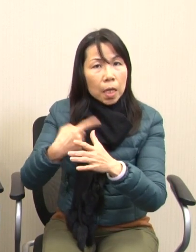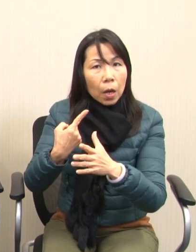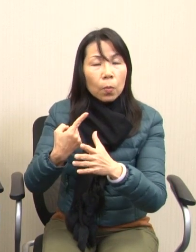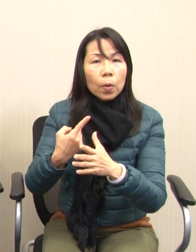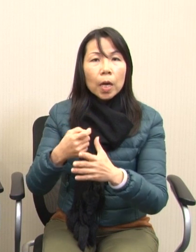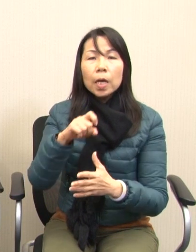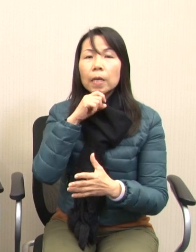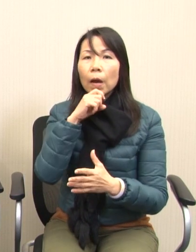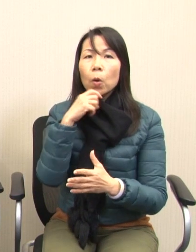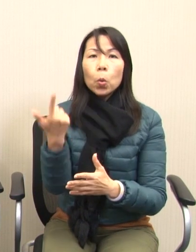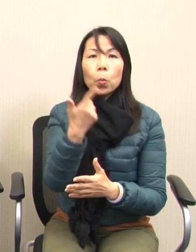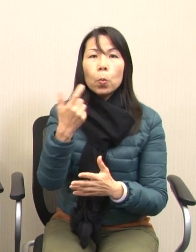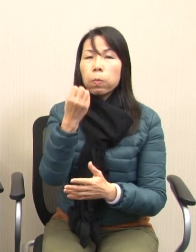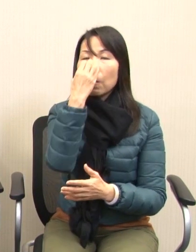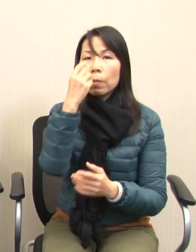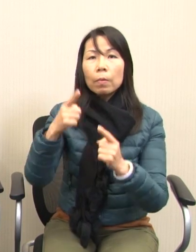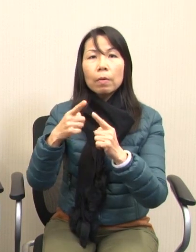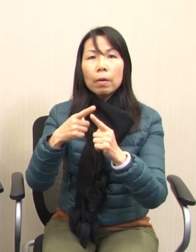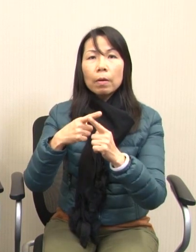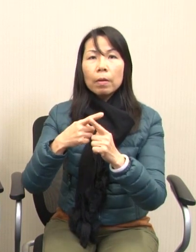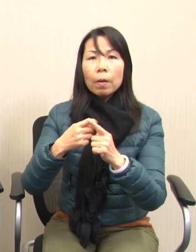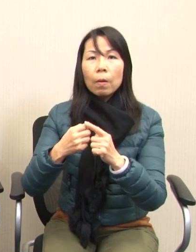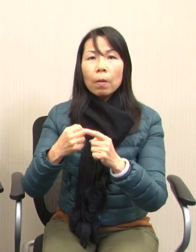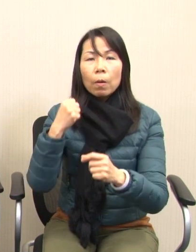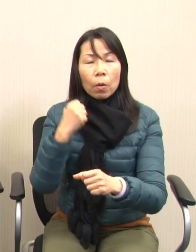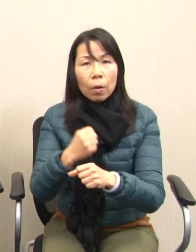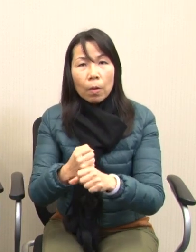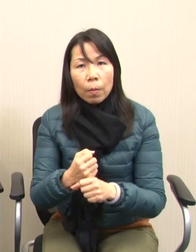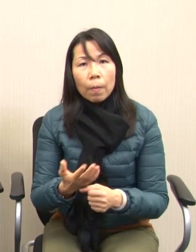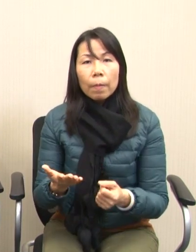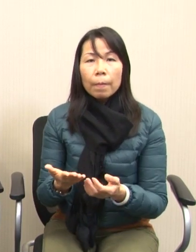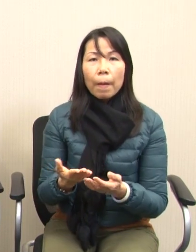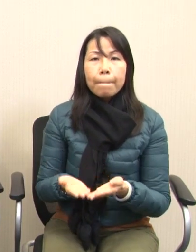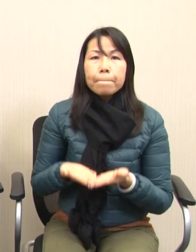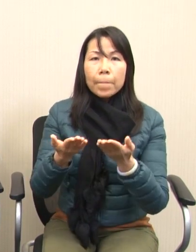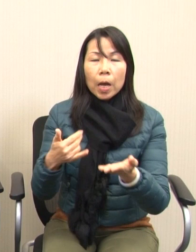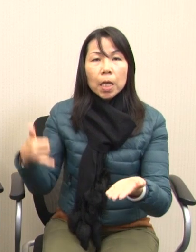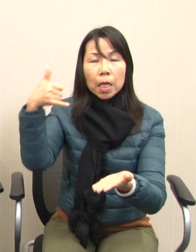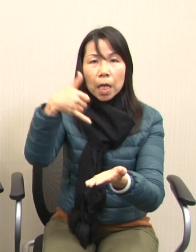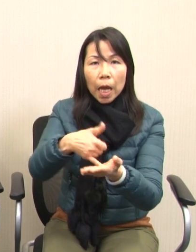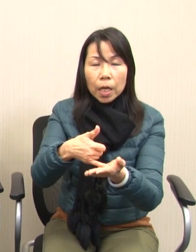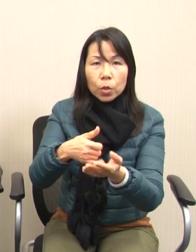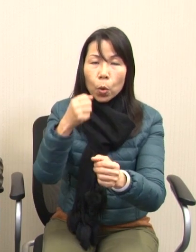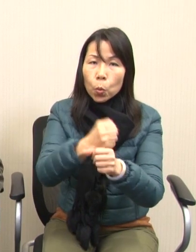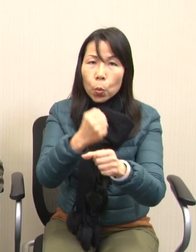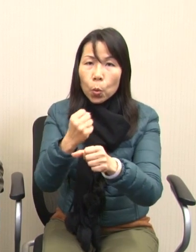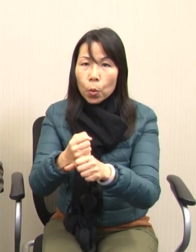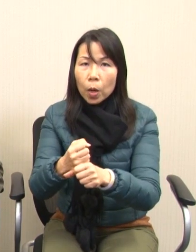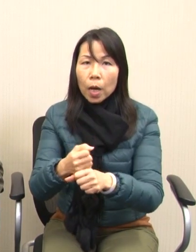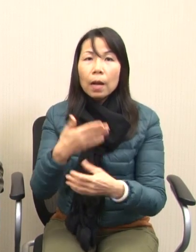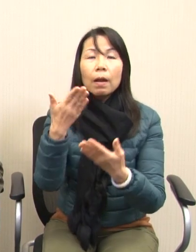數嘅香港人昂兜兜、現兜兜出嚟做，你先有呢個榮耀